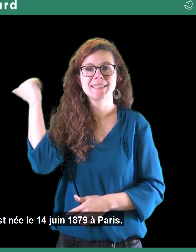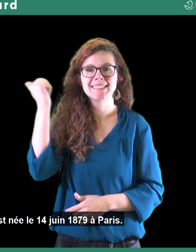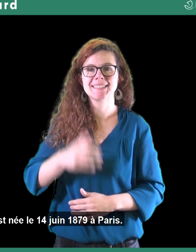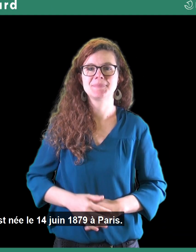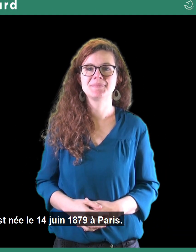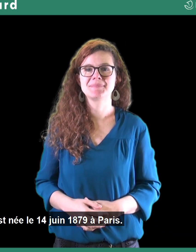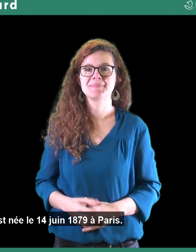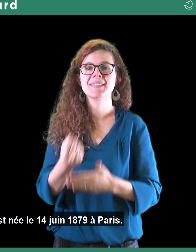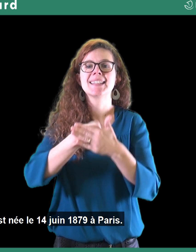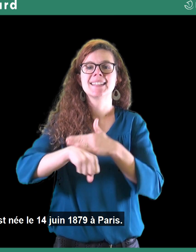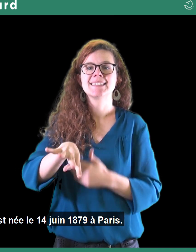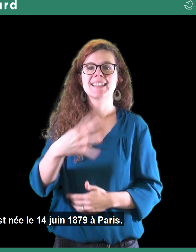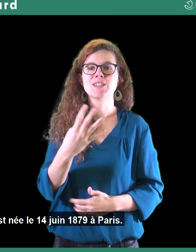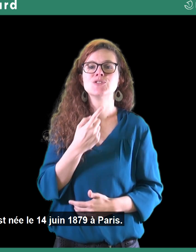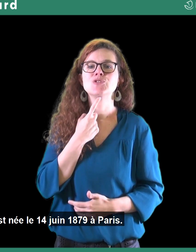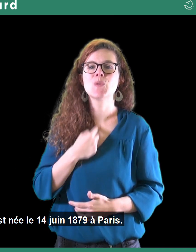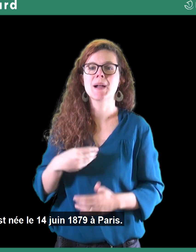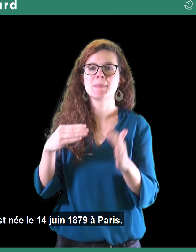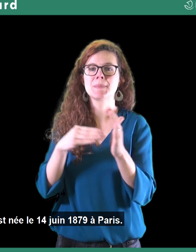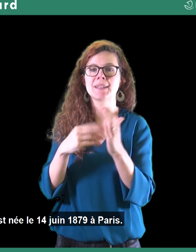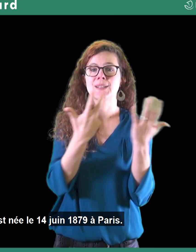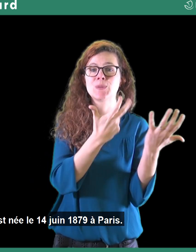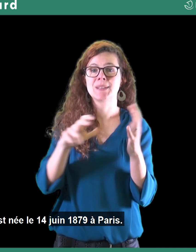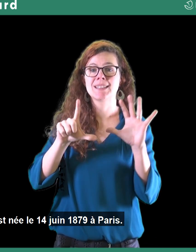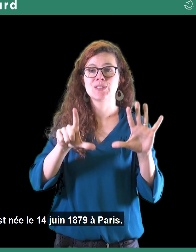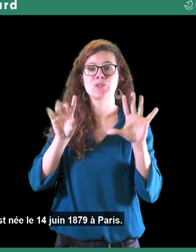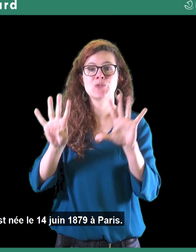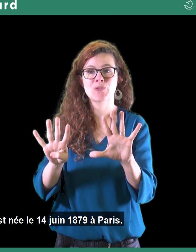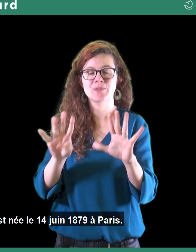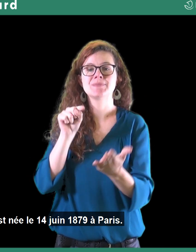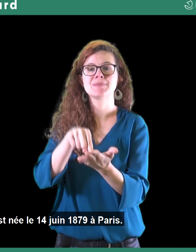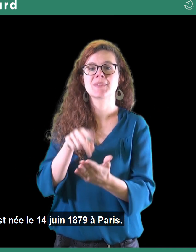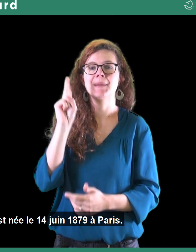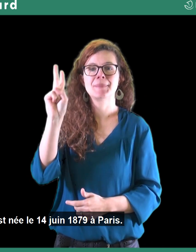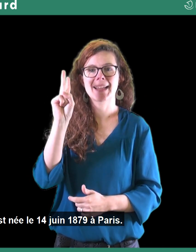Louise Walzer-Gaillard est née le 14 juin 1879 à Paris.